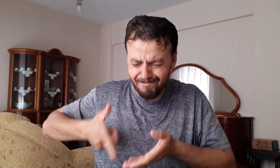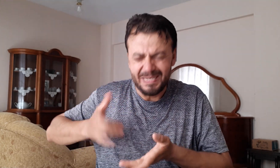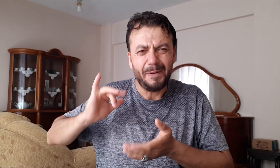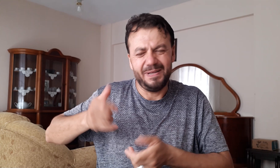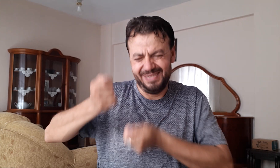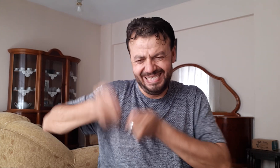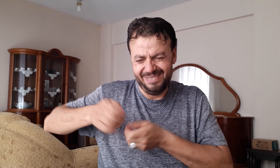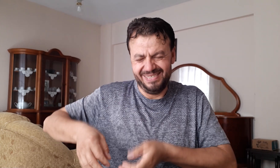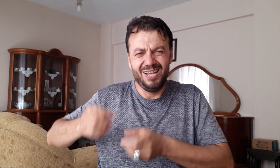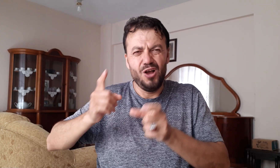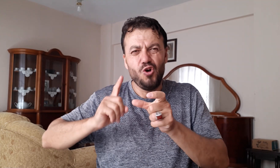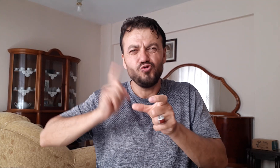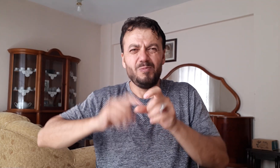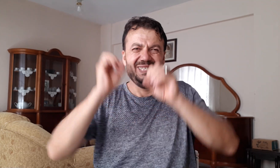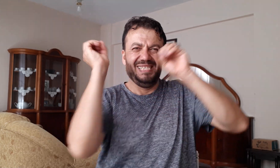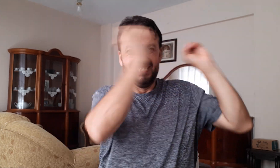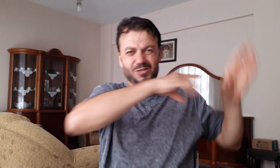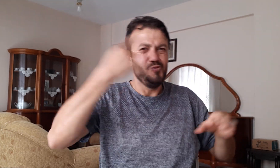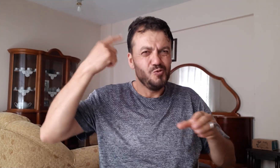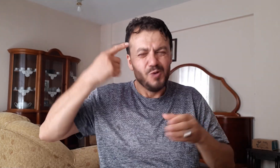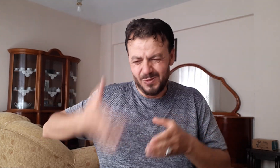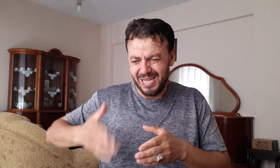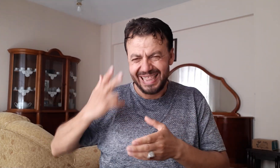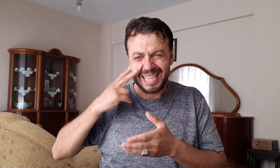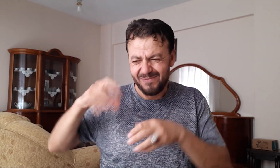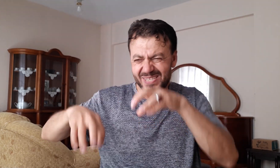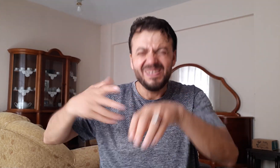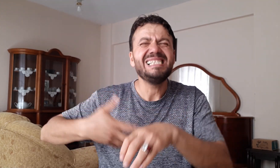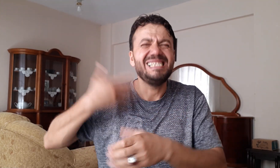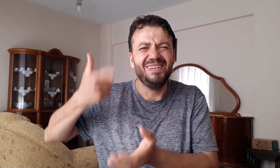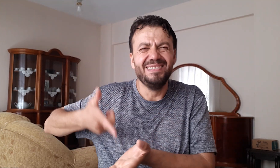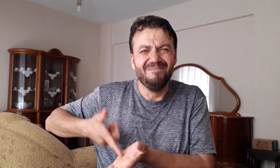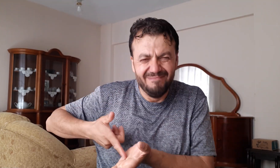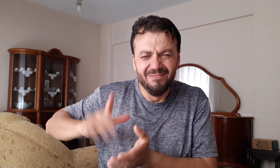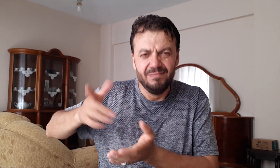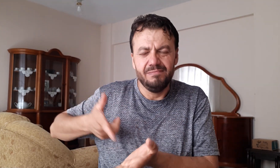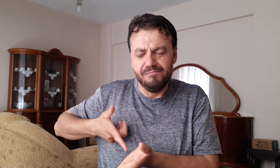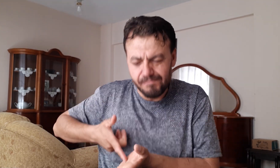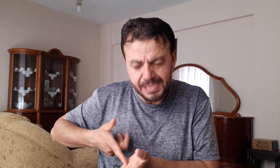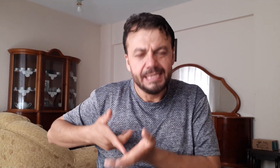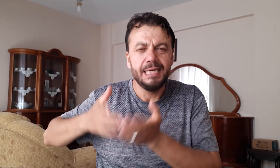öyle sattı? O kadar para verdim diye. Çıkartayım mı, taşı çöpe atayım demiş.